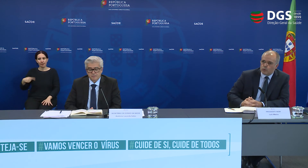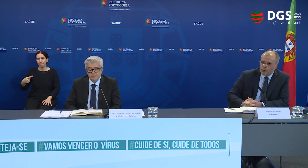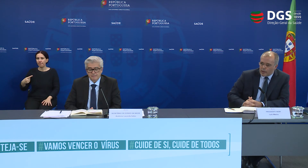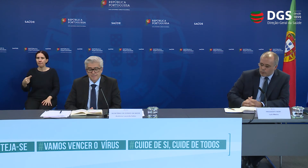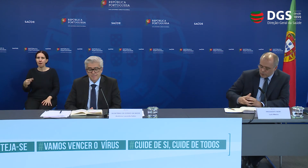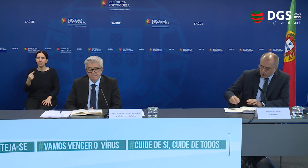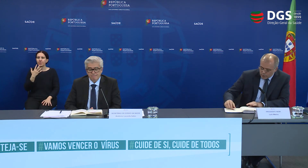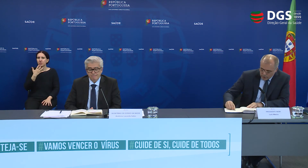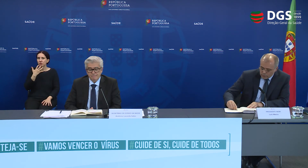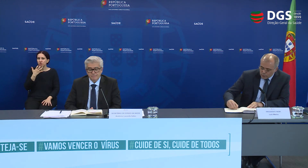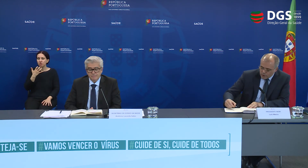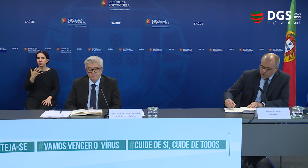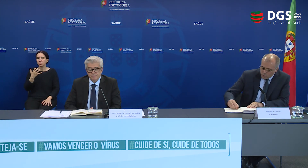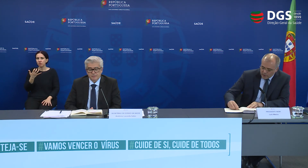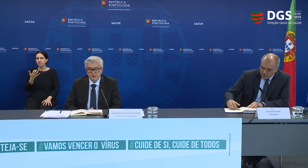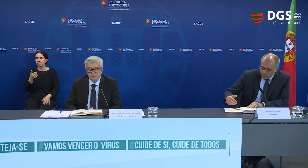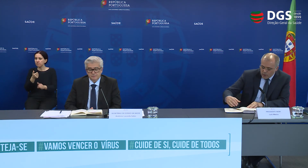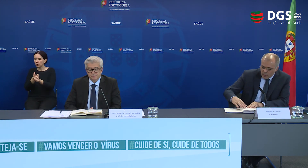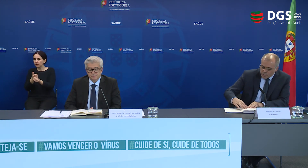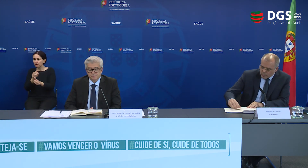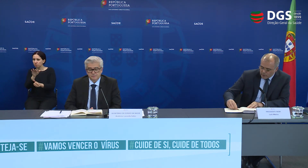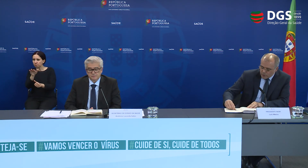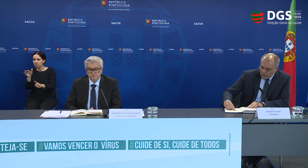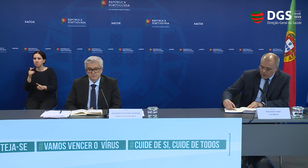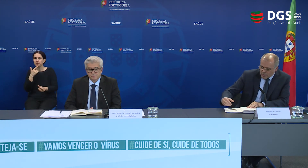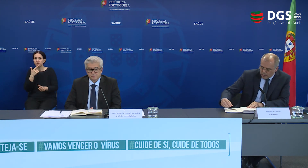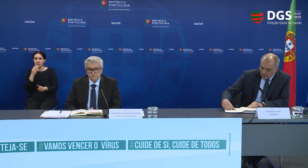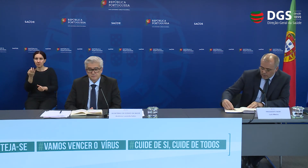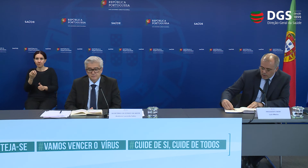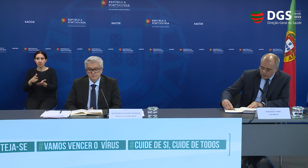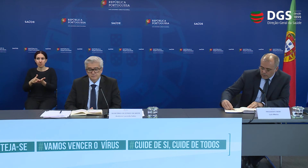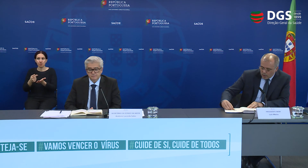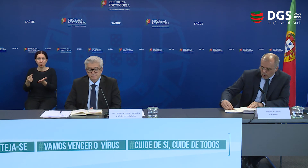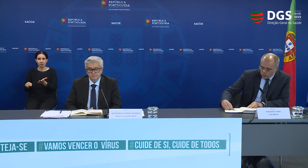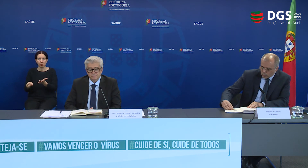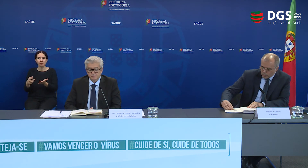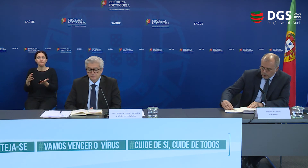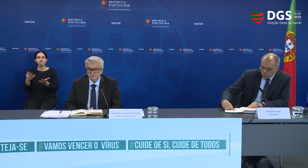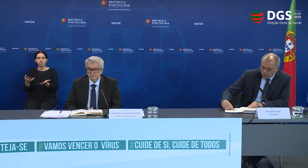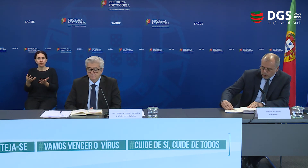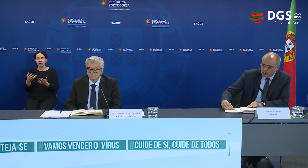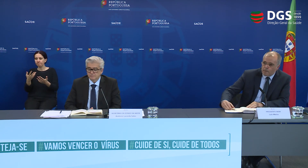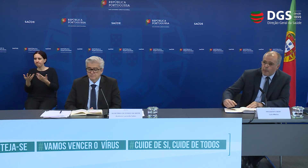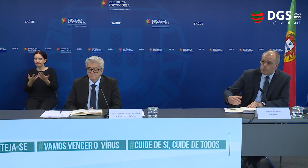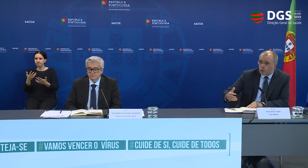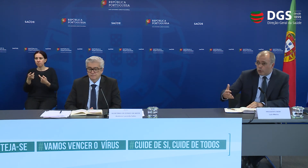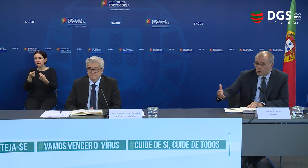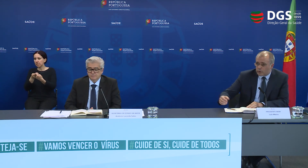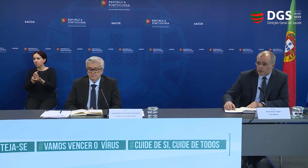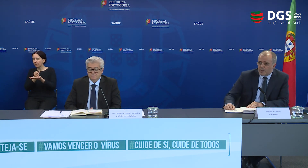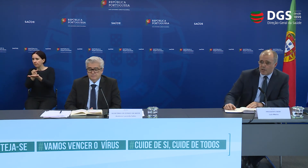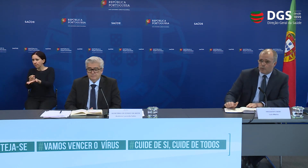diariamente aqui o cuidado eo giro acompanhante e percebendo-se a necessidade de algum tipo de